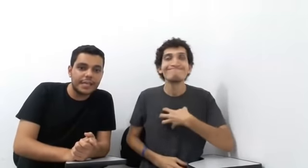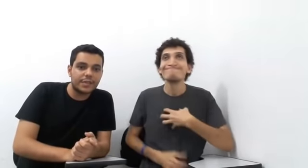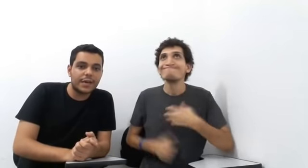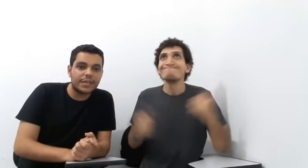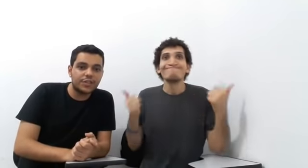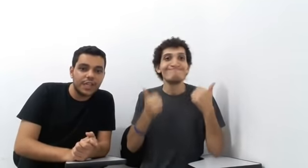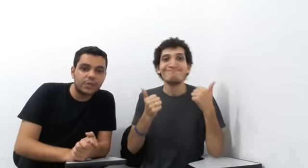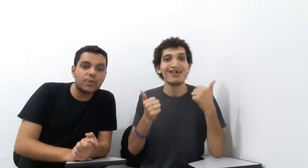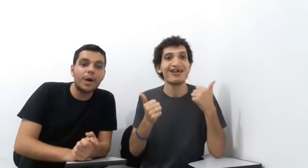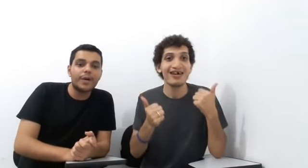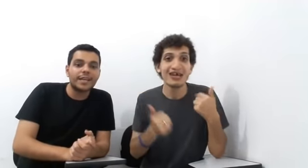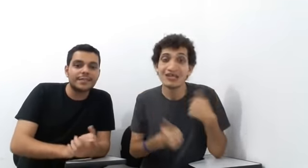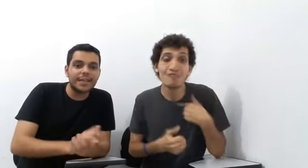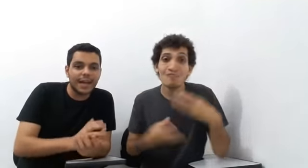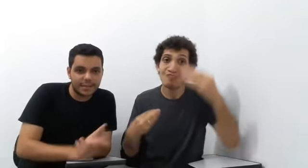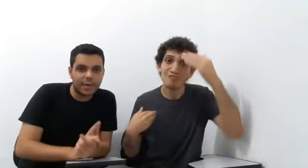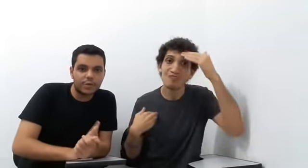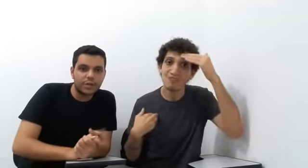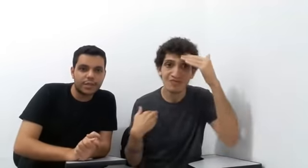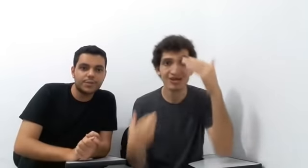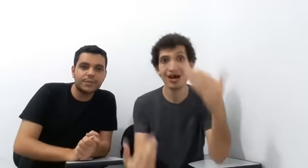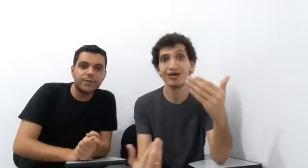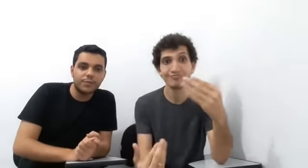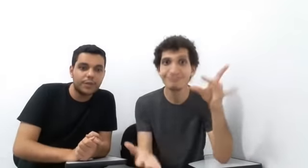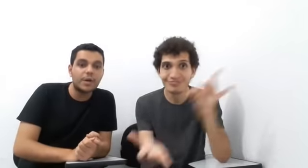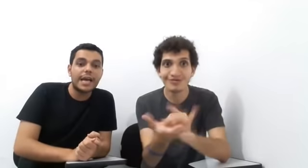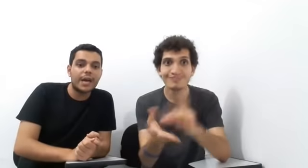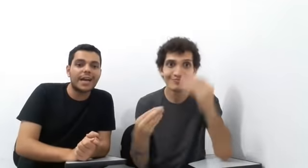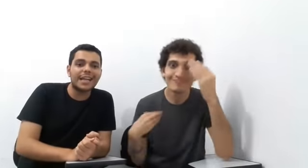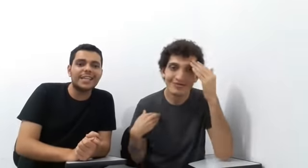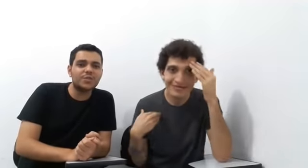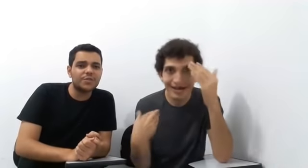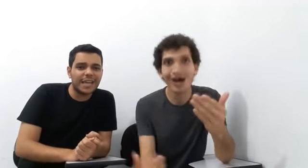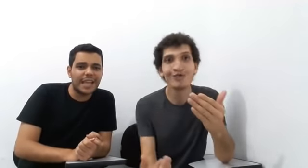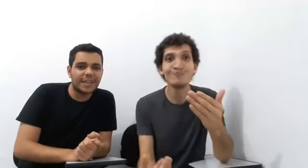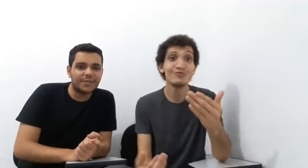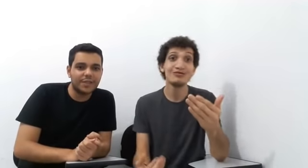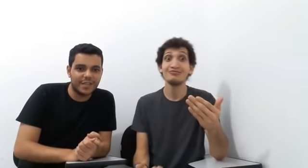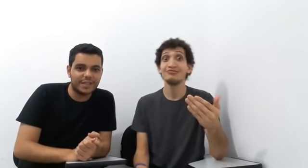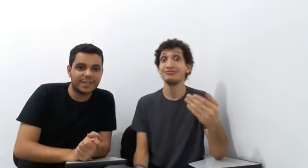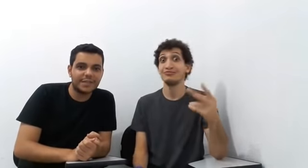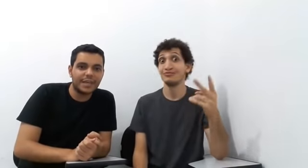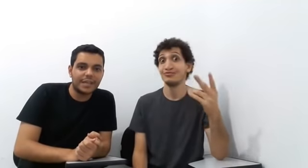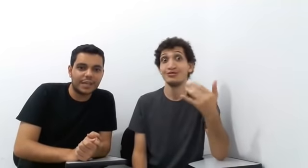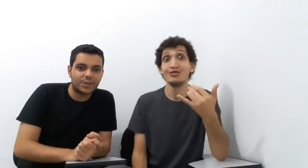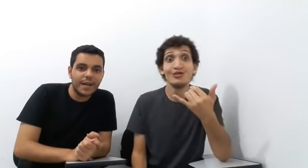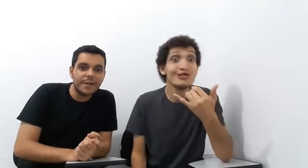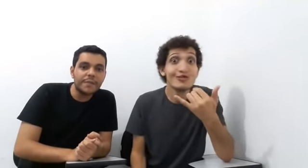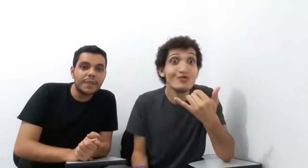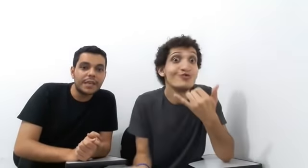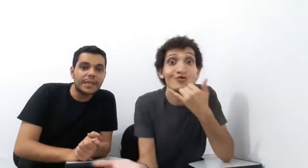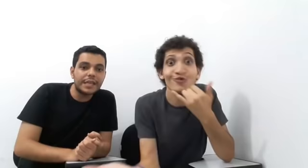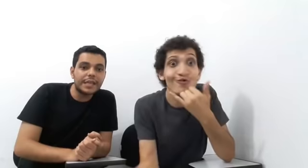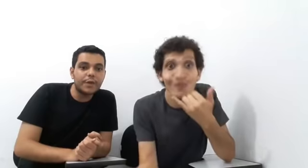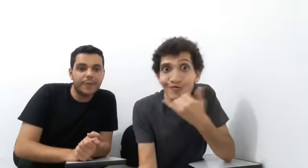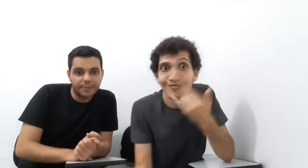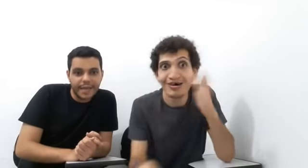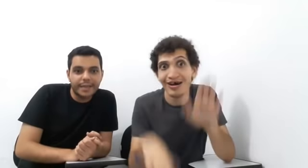eu acredito, por essa interação que nós temos envolvido. Eu agradeço de verdade a vocês. Tá joia? E eu peço